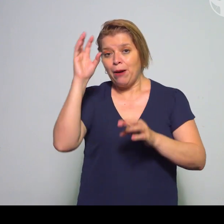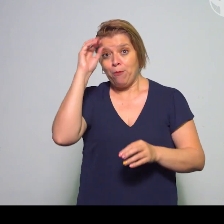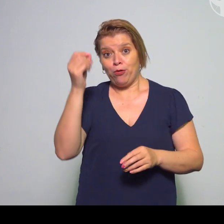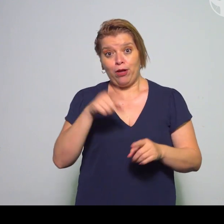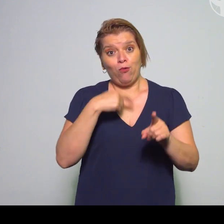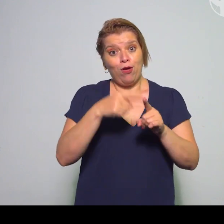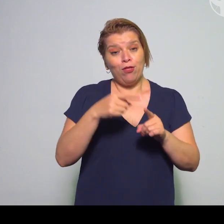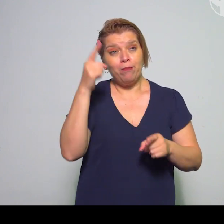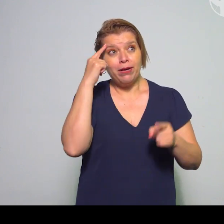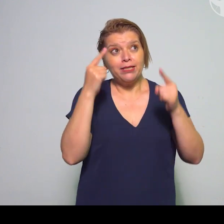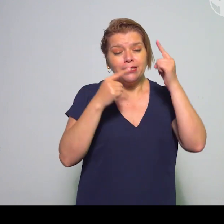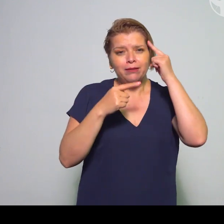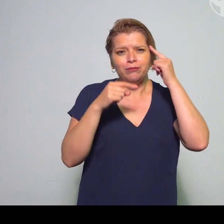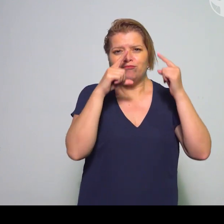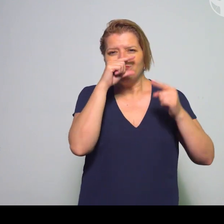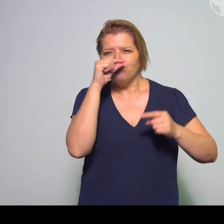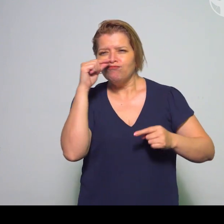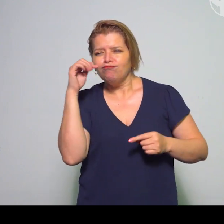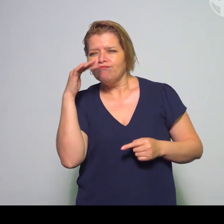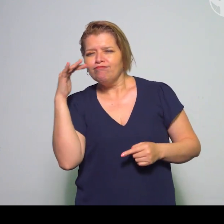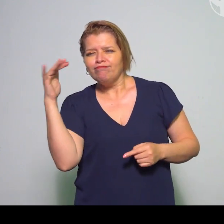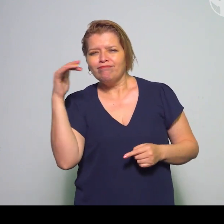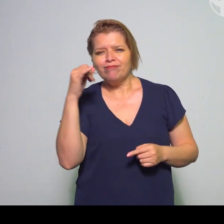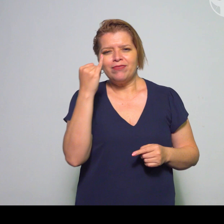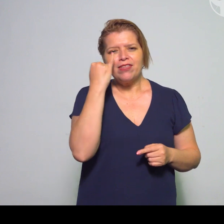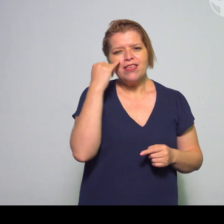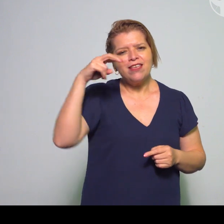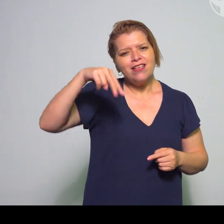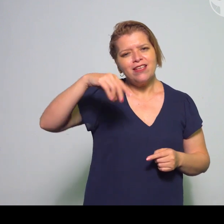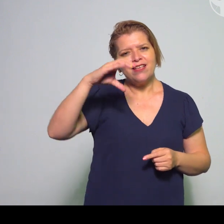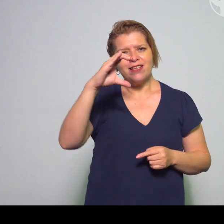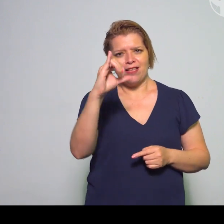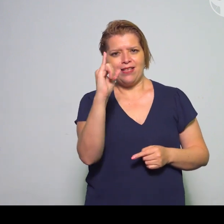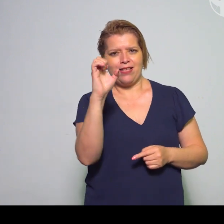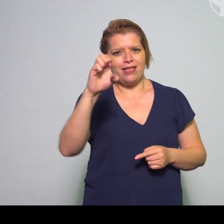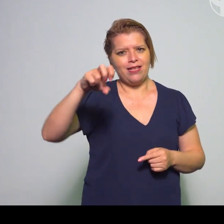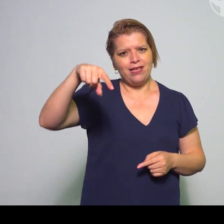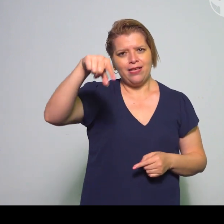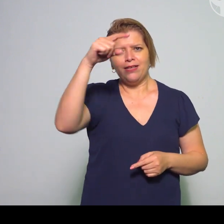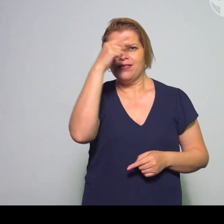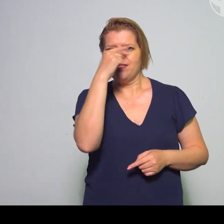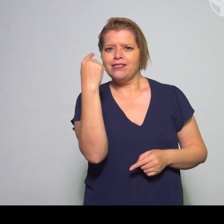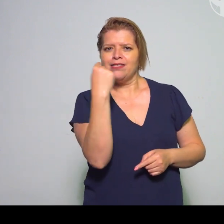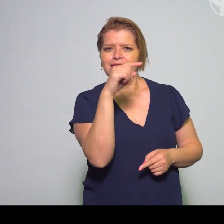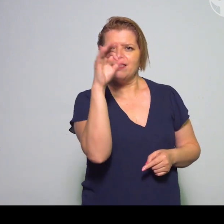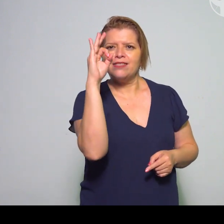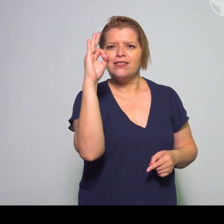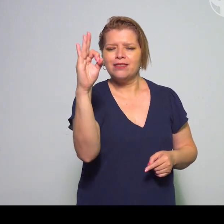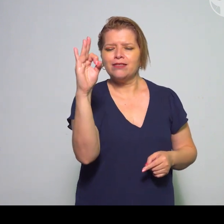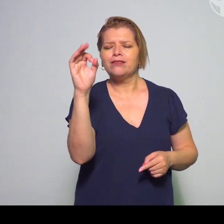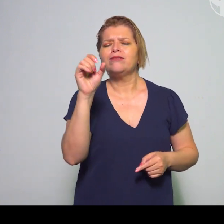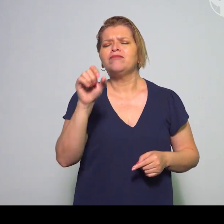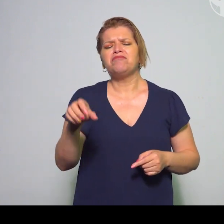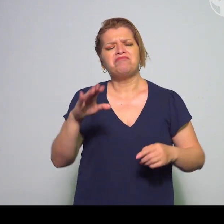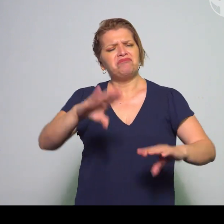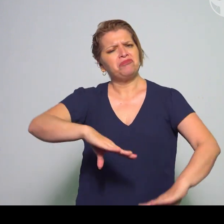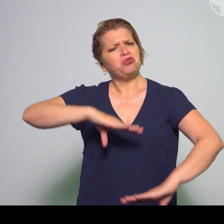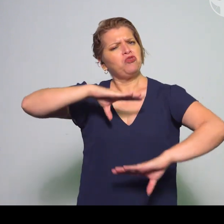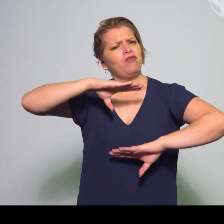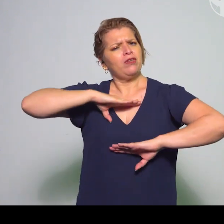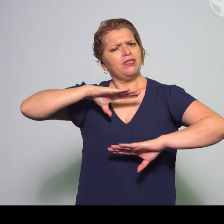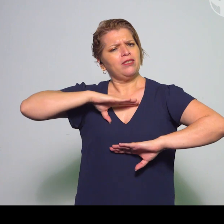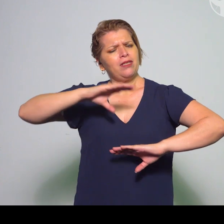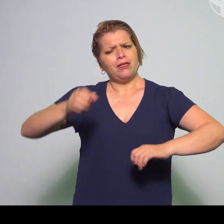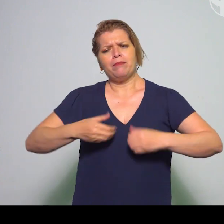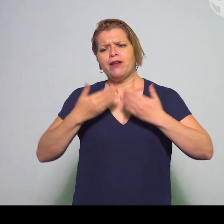pensamos en incienso, pensamos en el incienso comercial. Solo lo prendemos, lo dejamos ahí y es suficiente para